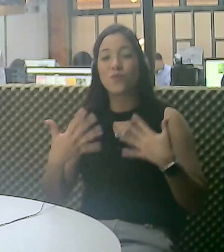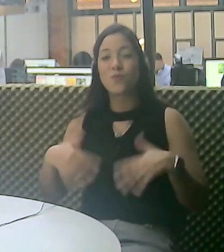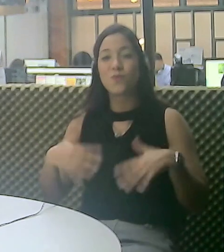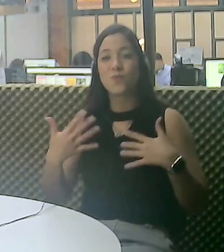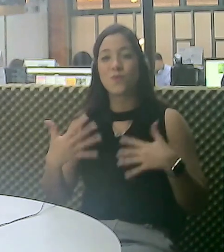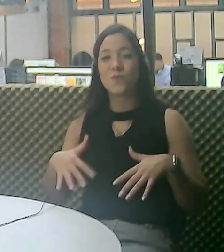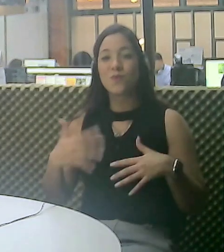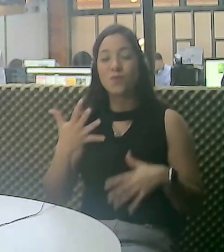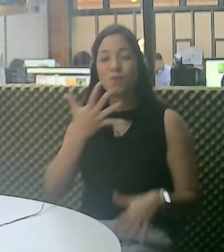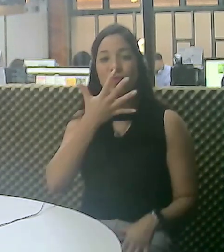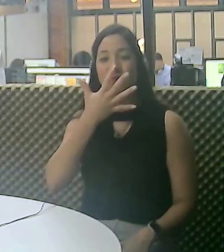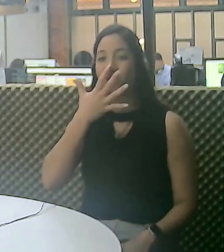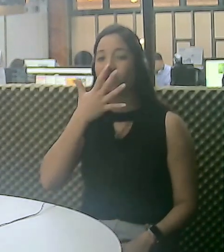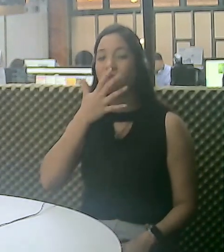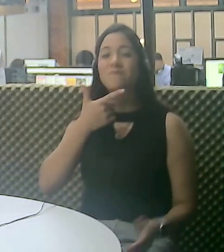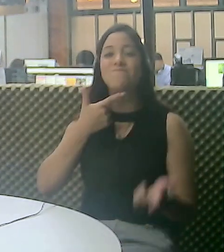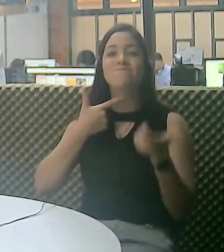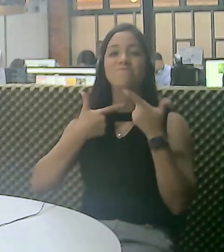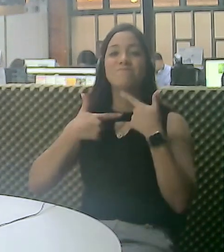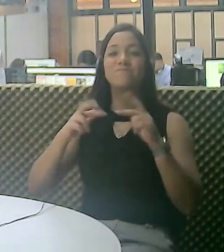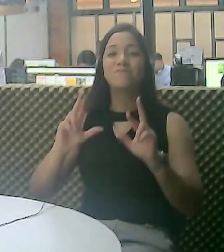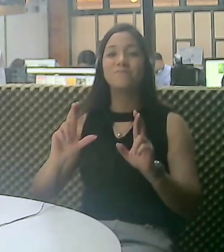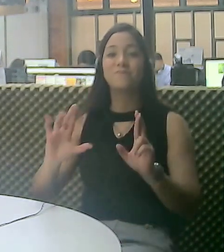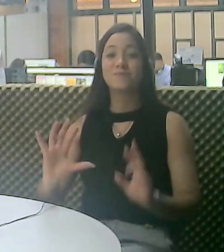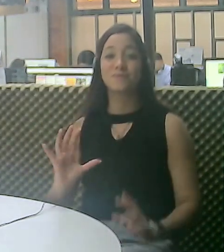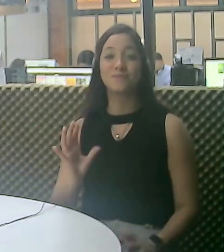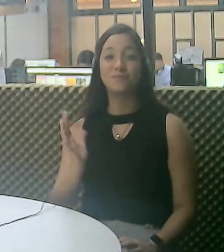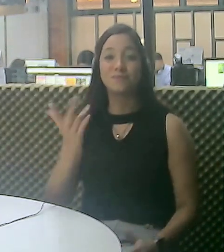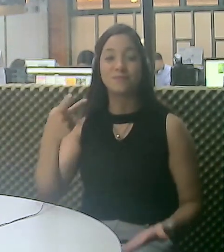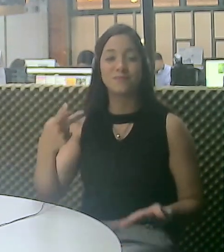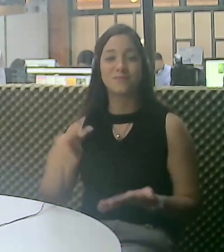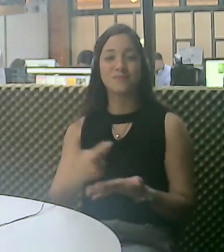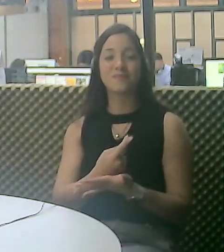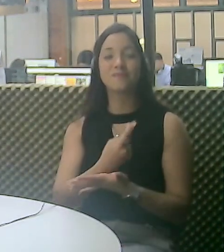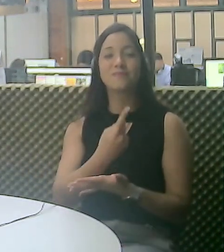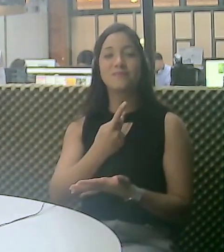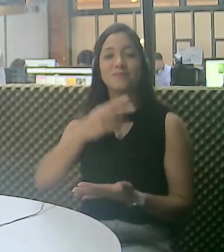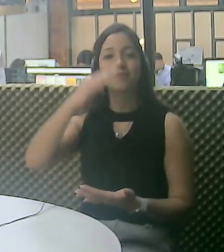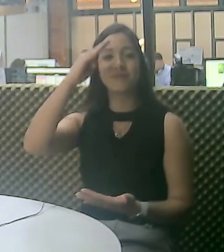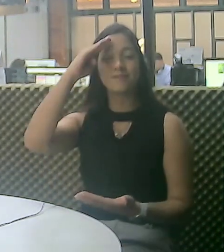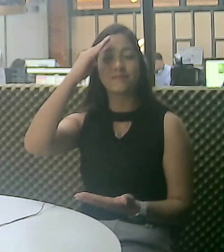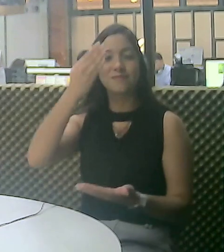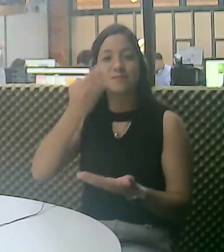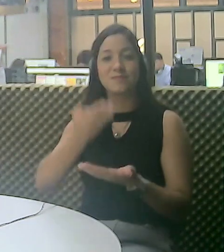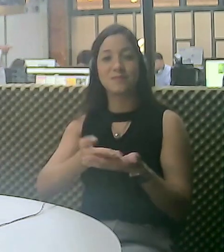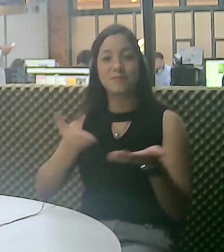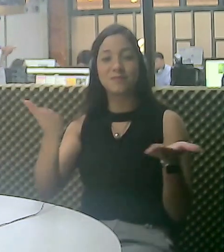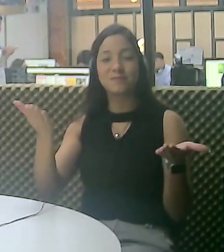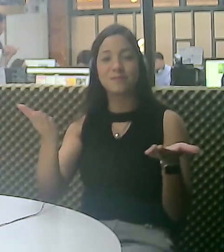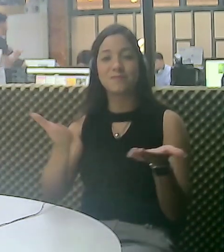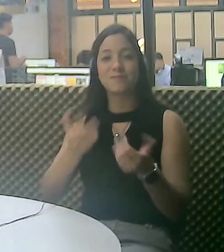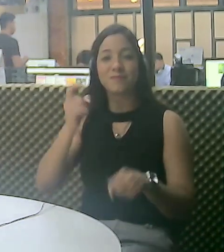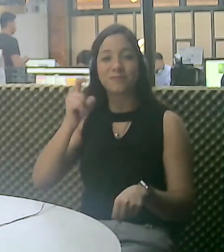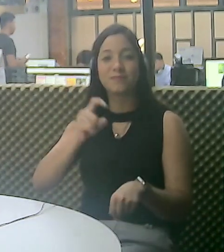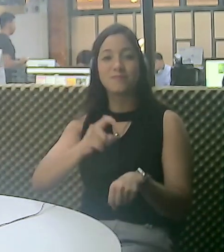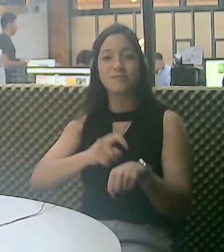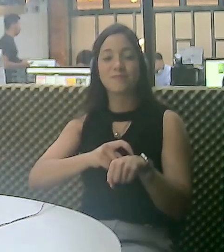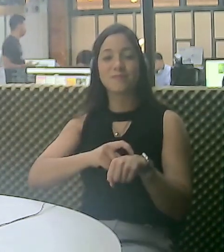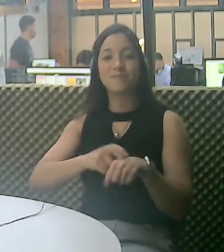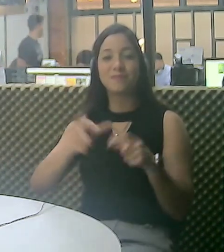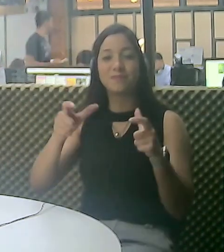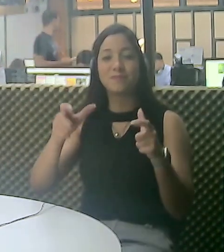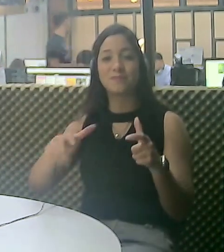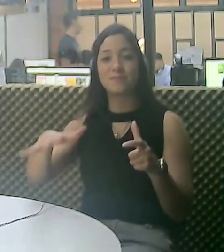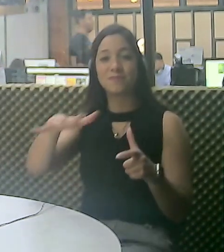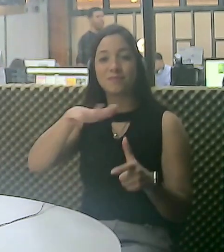se surpreender, desejos vão se realizar. Acredite, o momento é